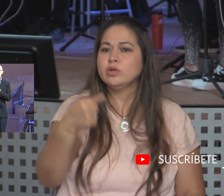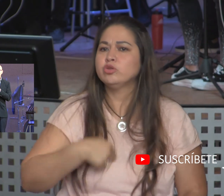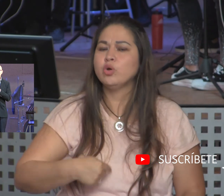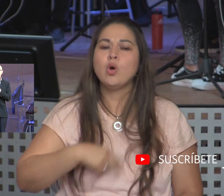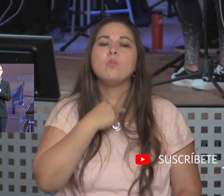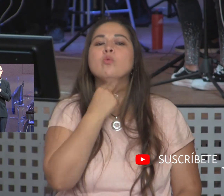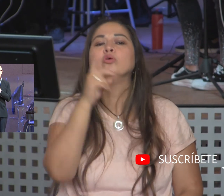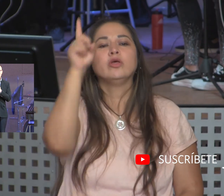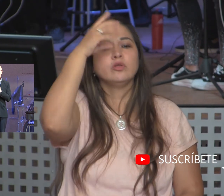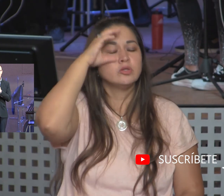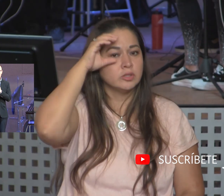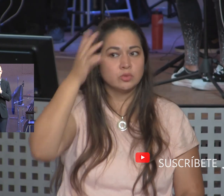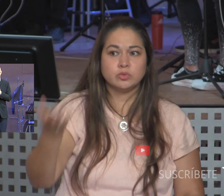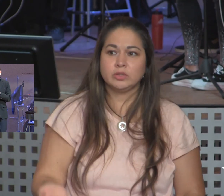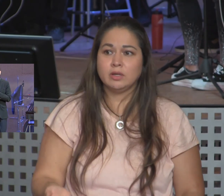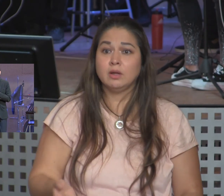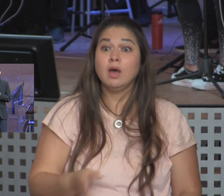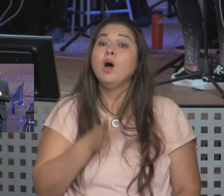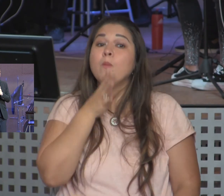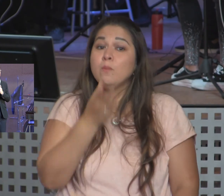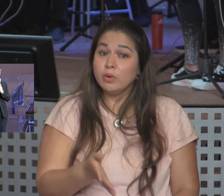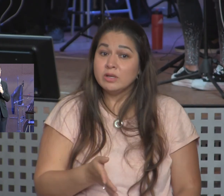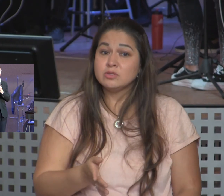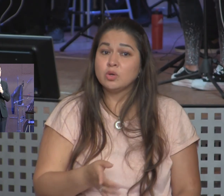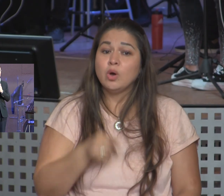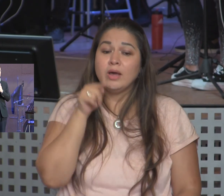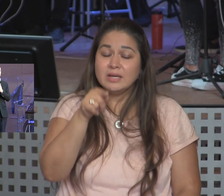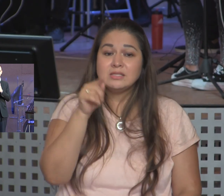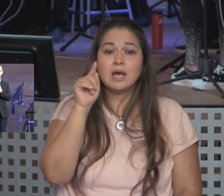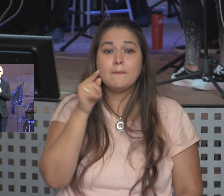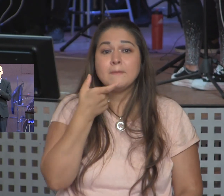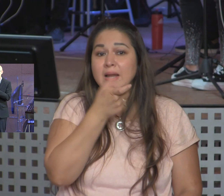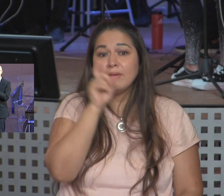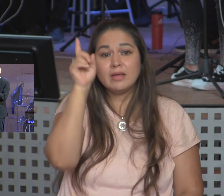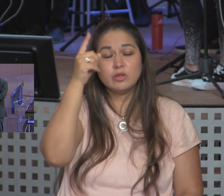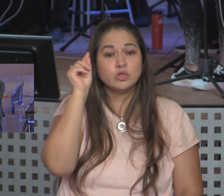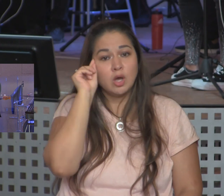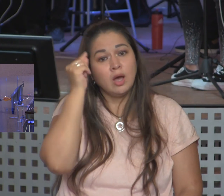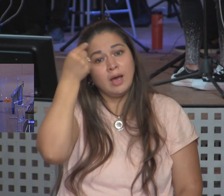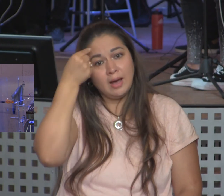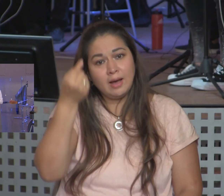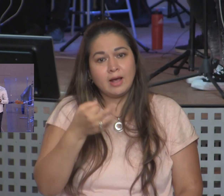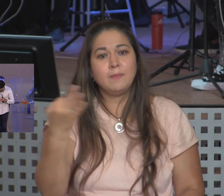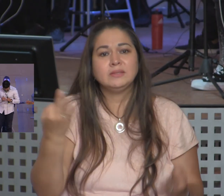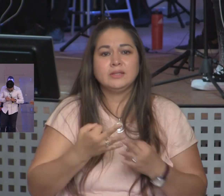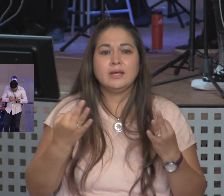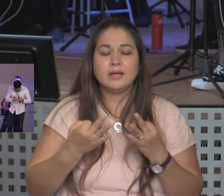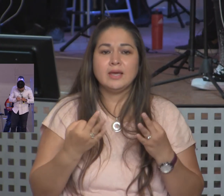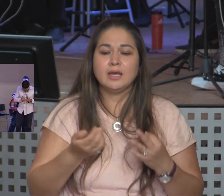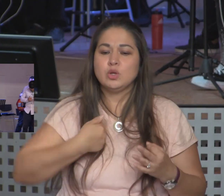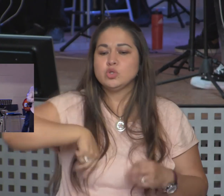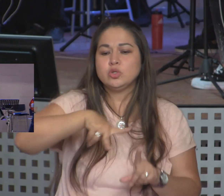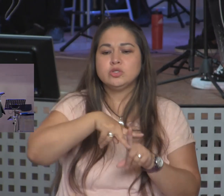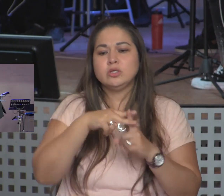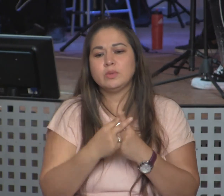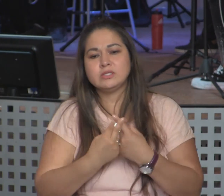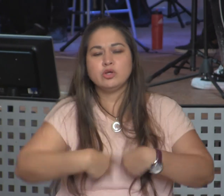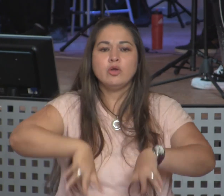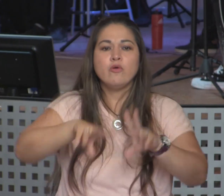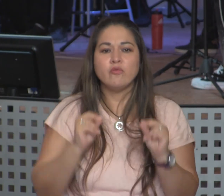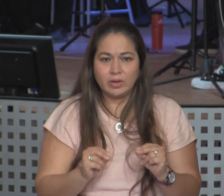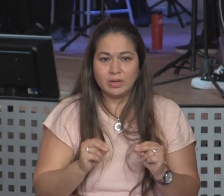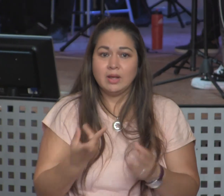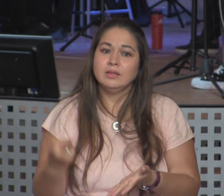tanto, tiene la capacidad de hacernos salir de la situación en la que estemos cada uno de nosotros. Ponte de pie, por favor.